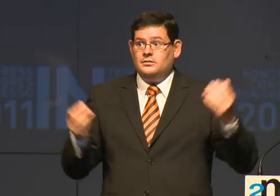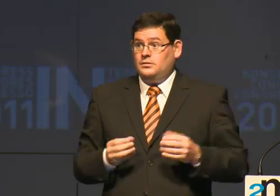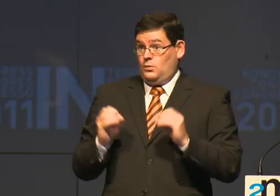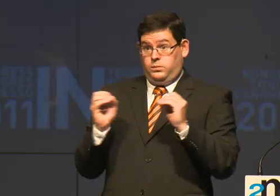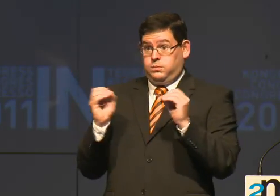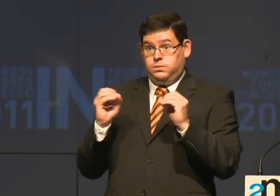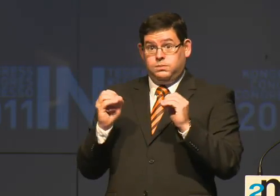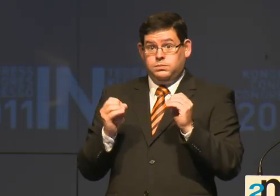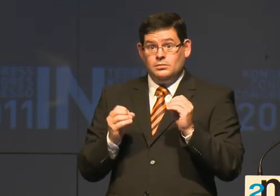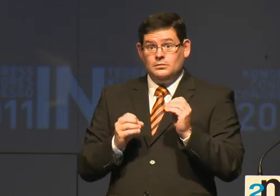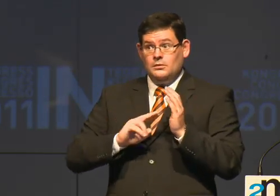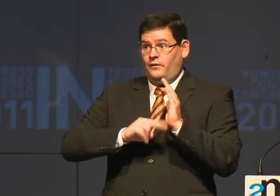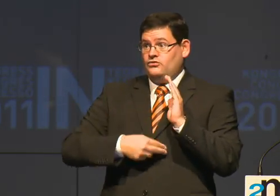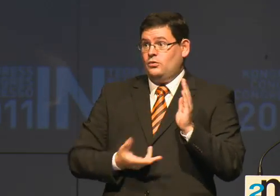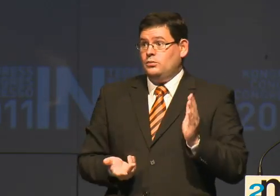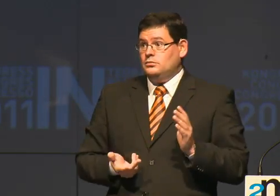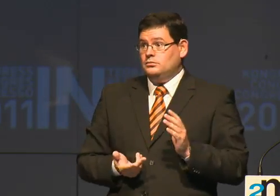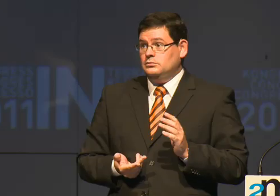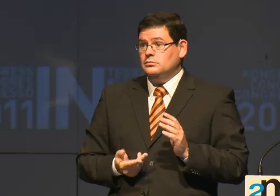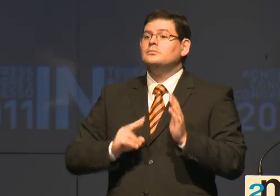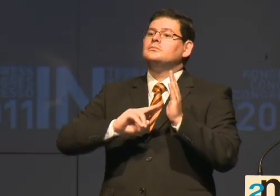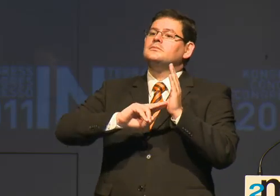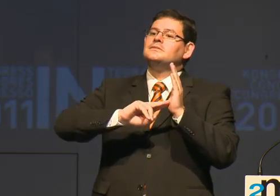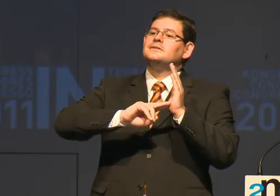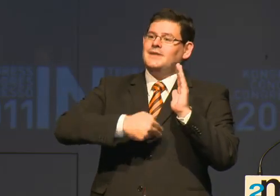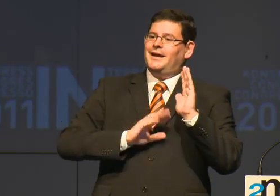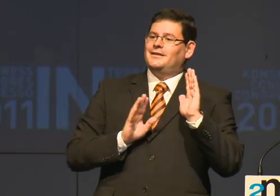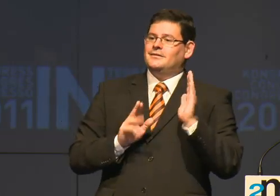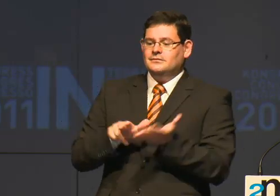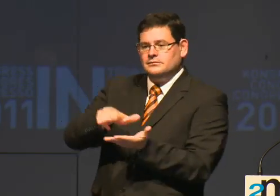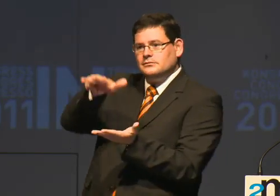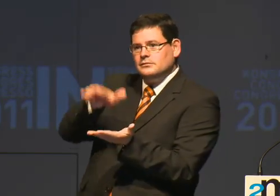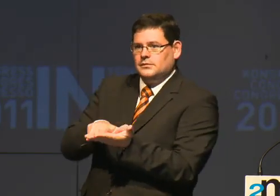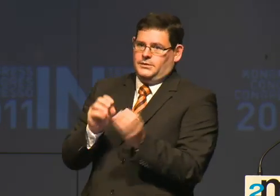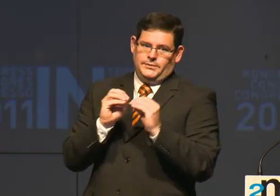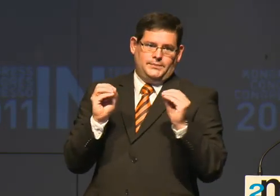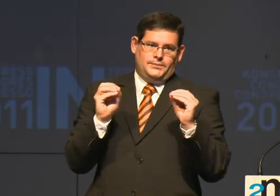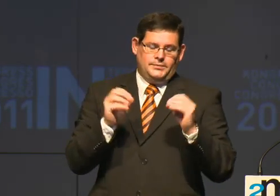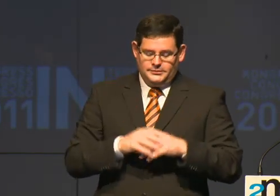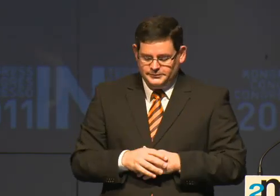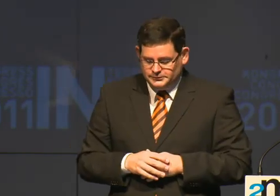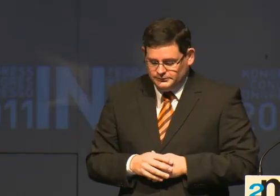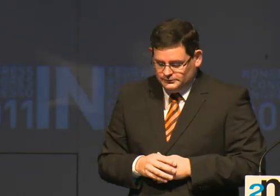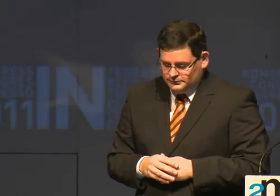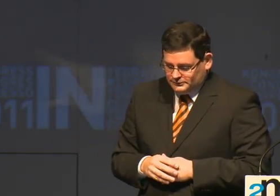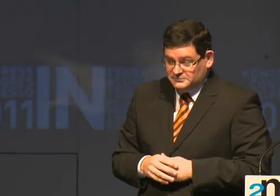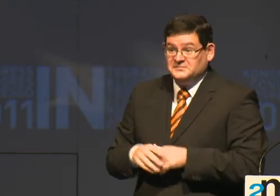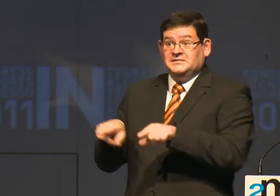le Luxembourg, l'Hollande, la Hollande n'ont pas encore ratifié cette convention. En fait, elles